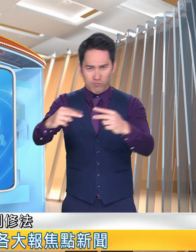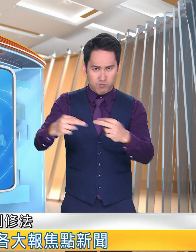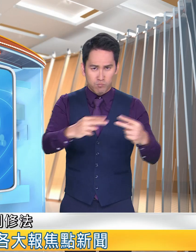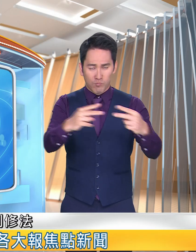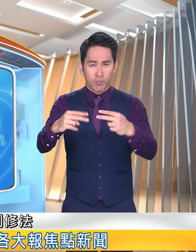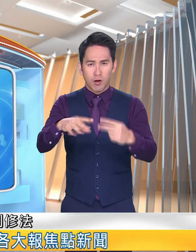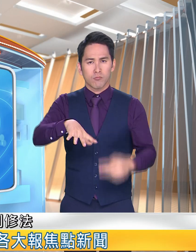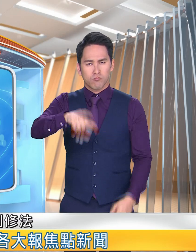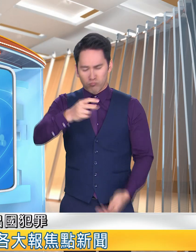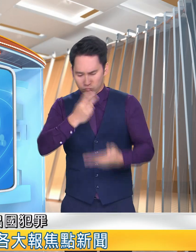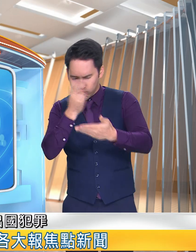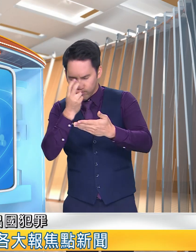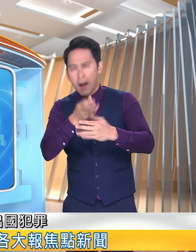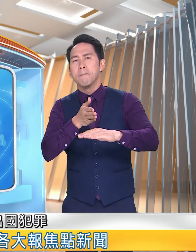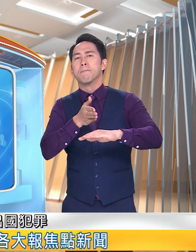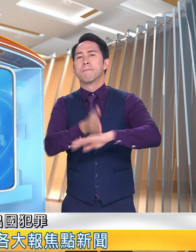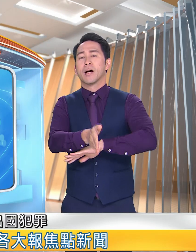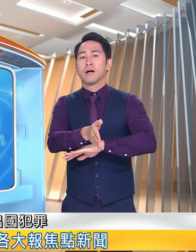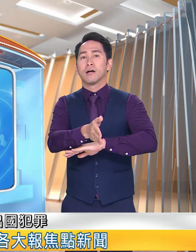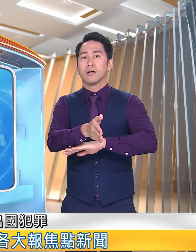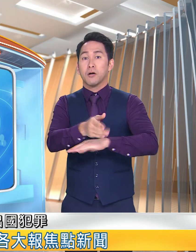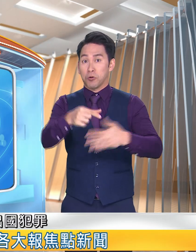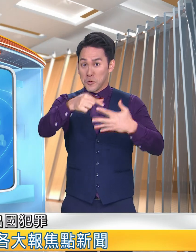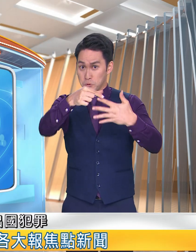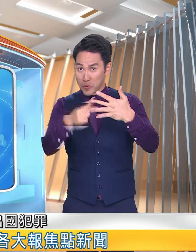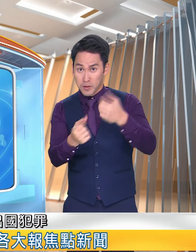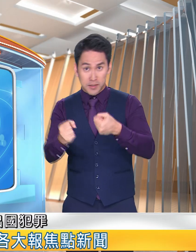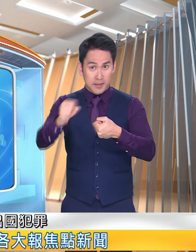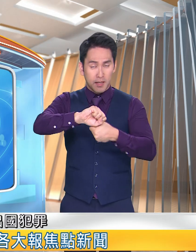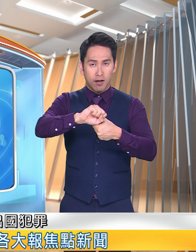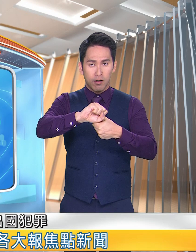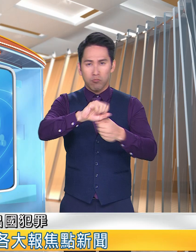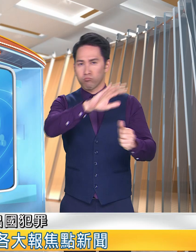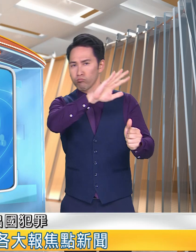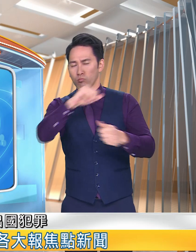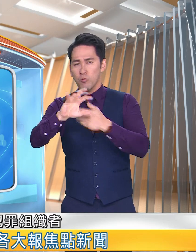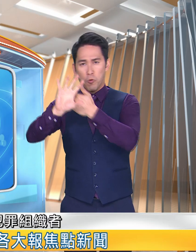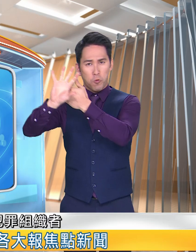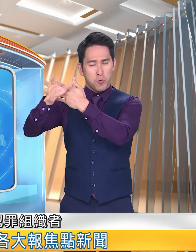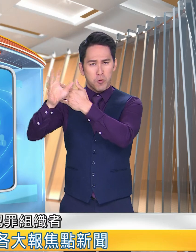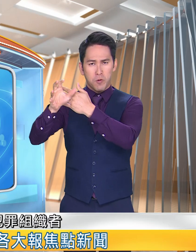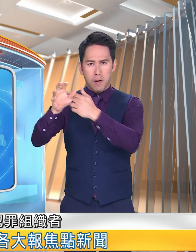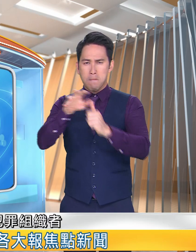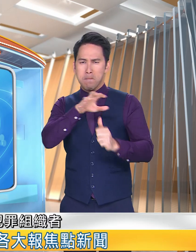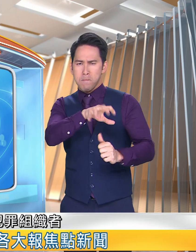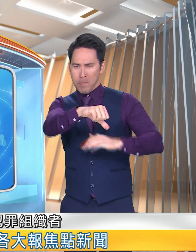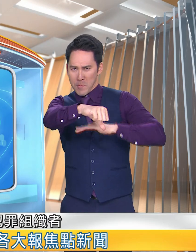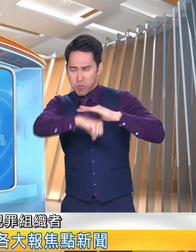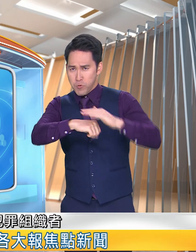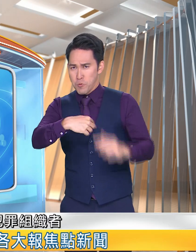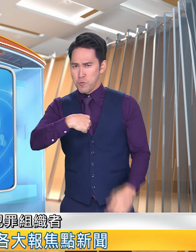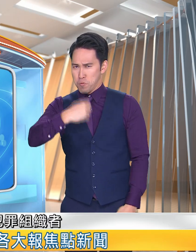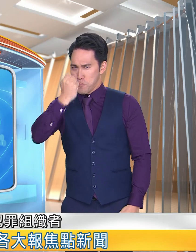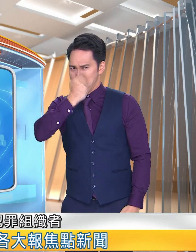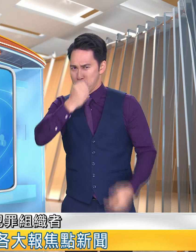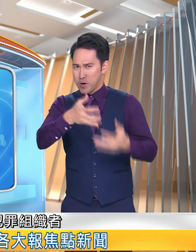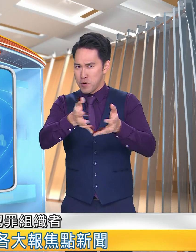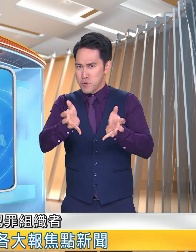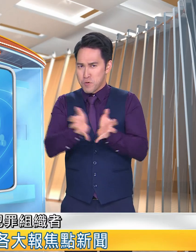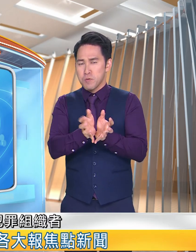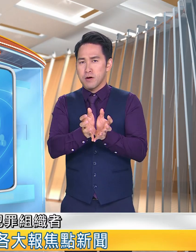修法，增订意图使他人出国犯罪而招募他人加入犯罪组织